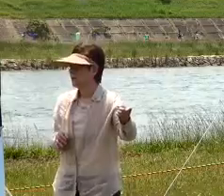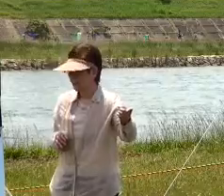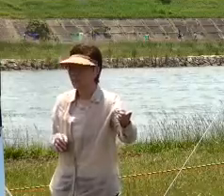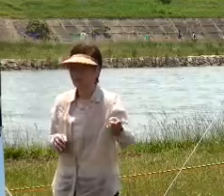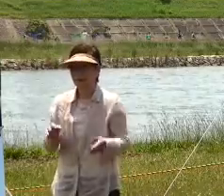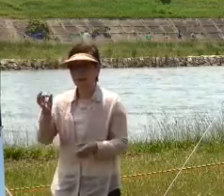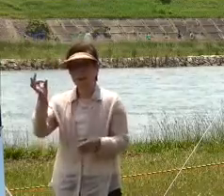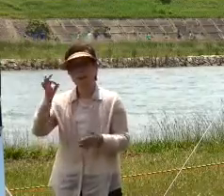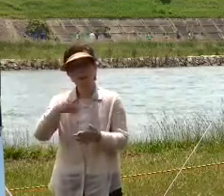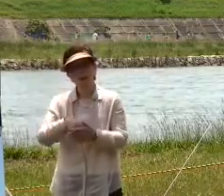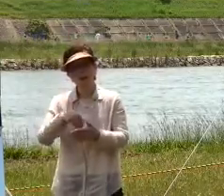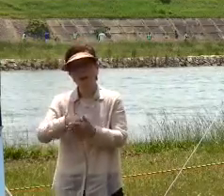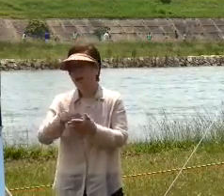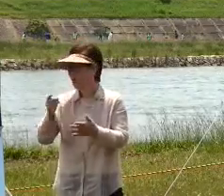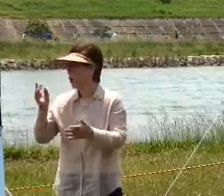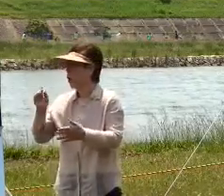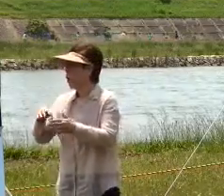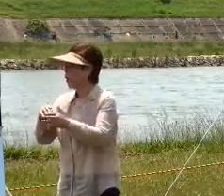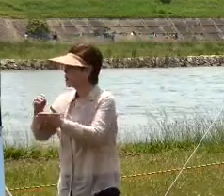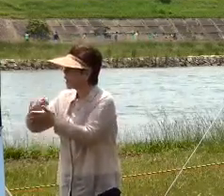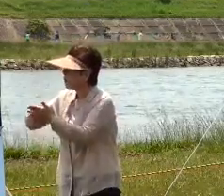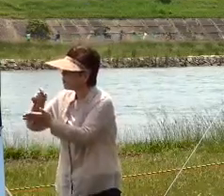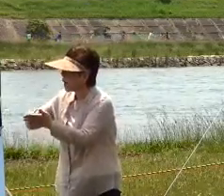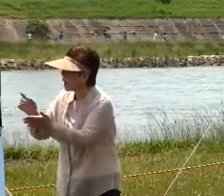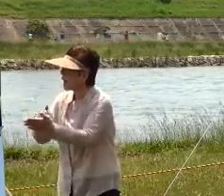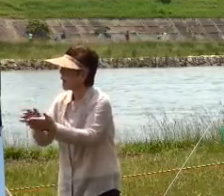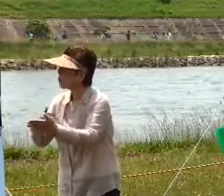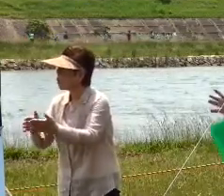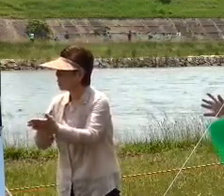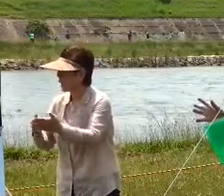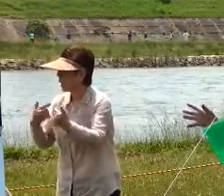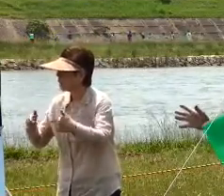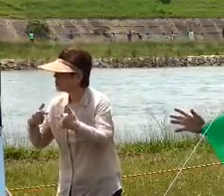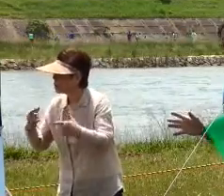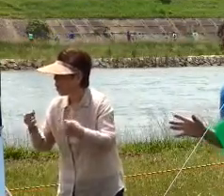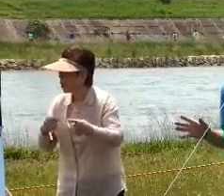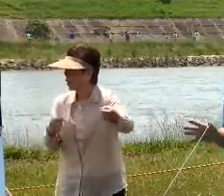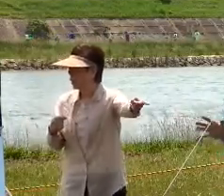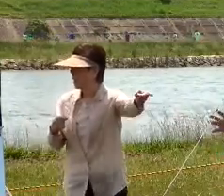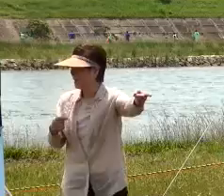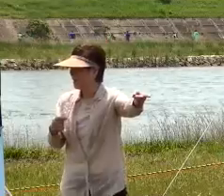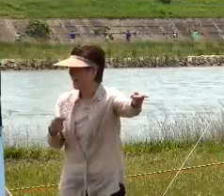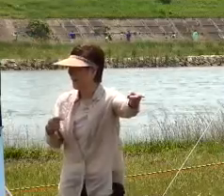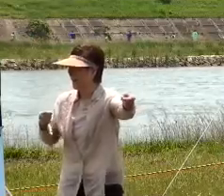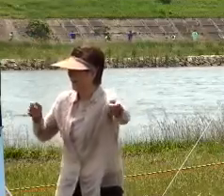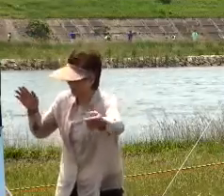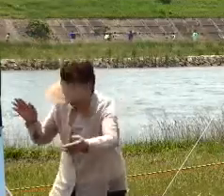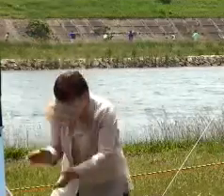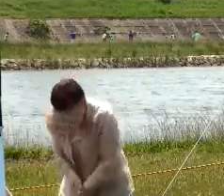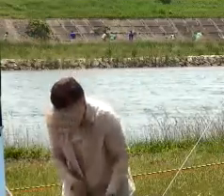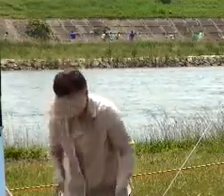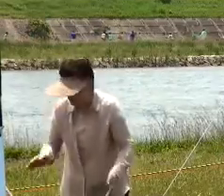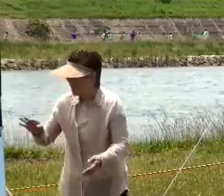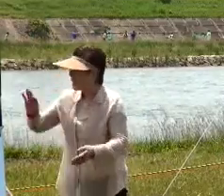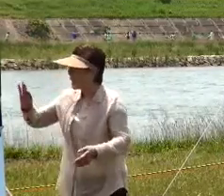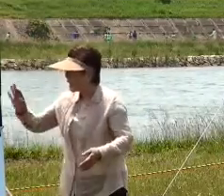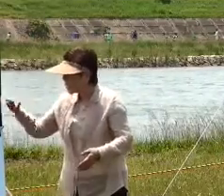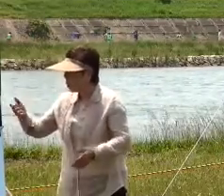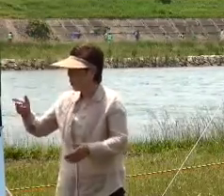財布が、財布でお金は入ってないです、ほとんど、ほとんど入ってません。だけどカードが入